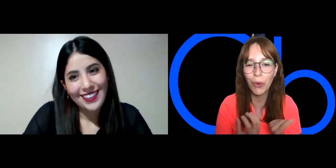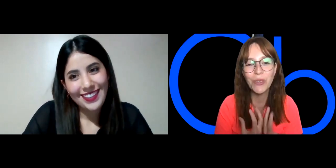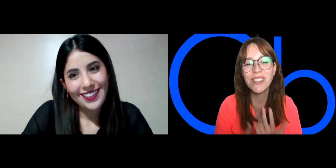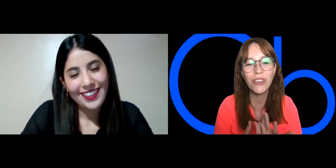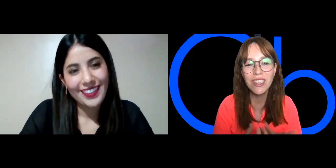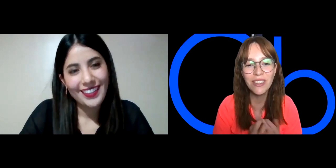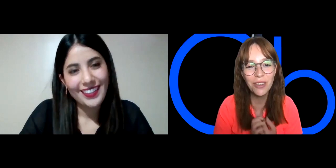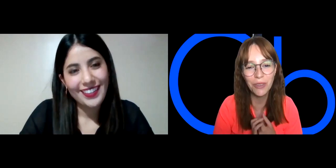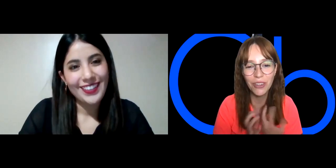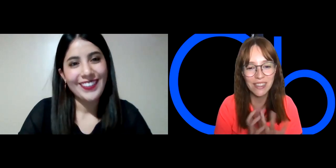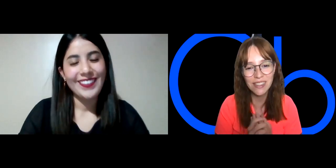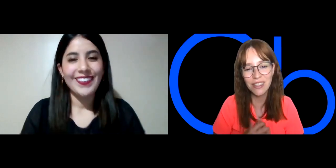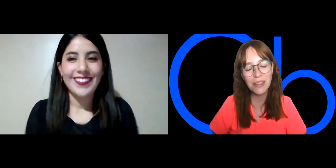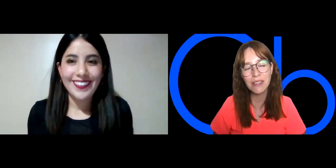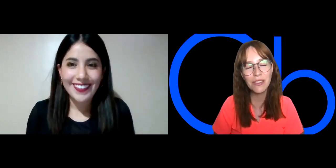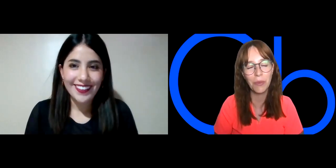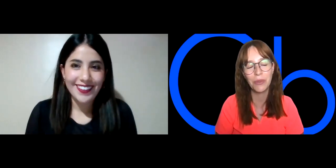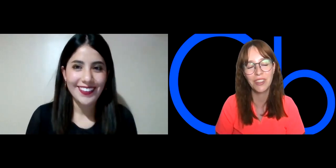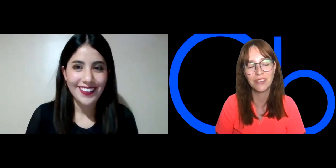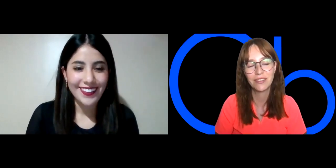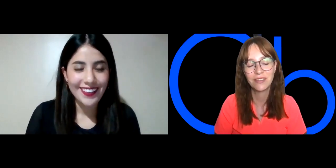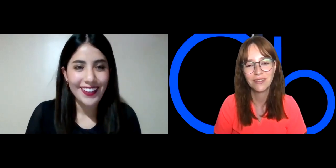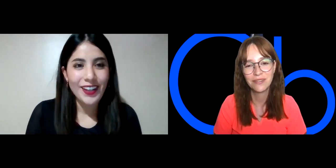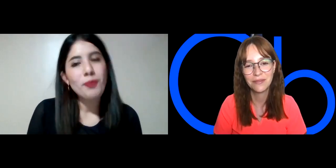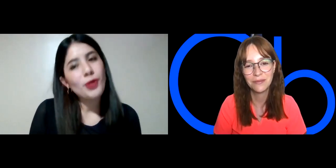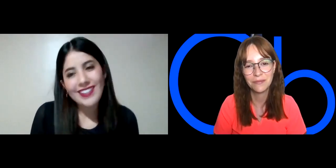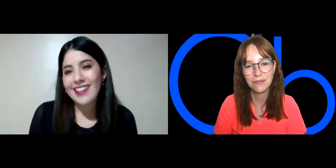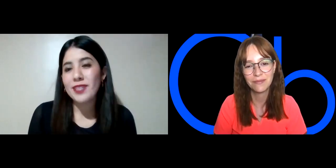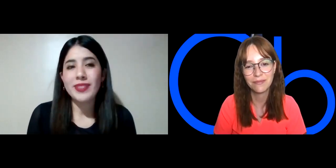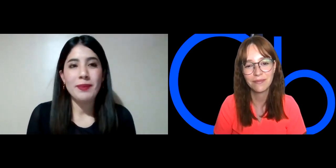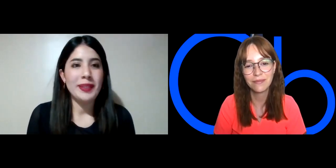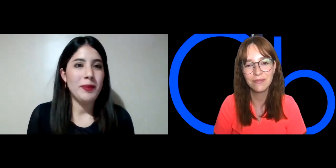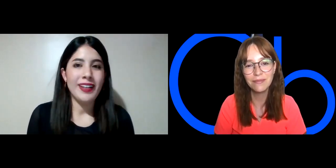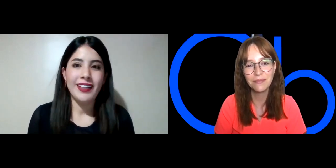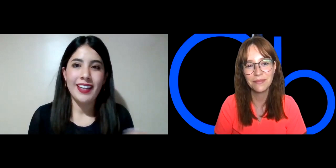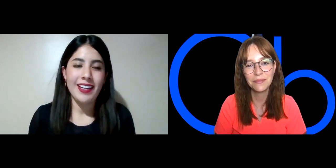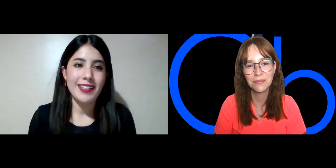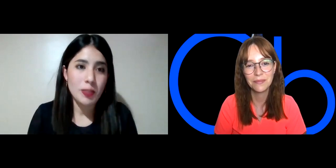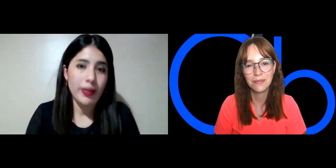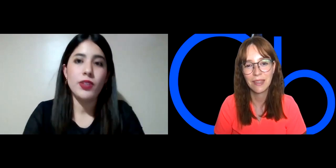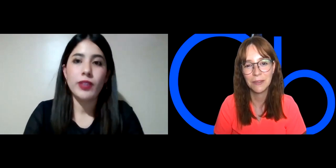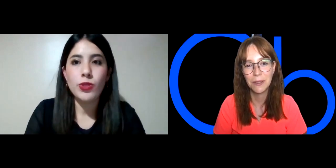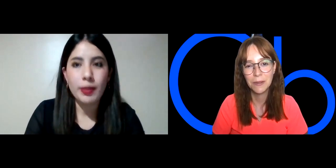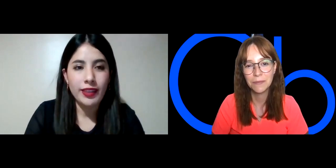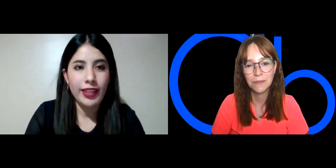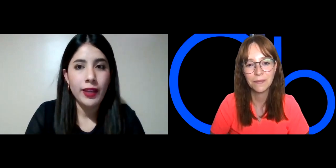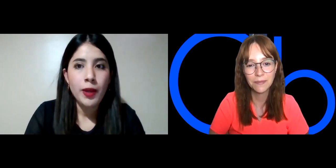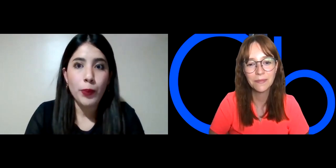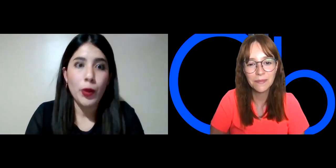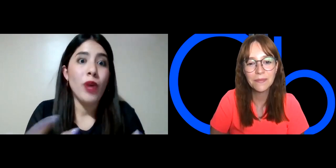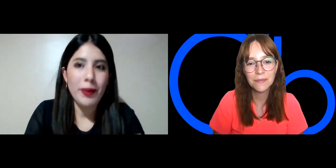tu promoción y todo lo que estás haciendo se me hace súper bonito. Muchas gracias, pues a mí también me encanta este espacio que